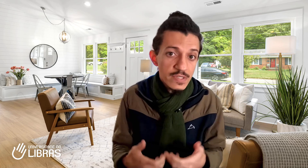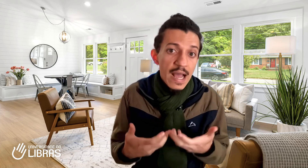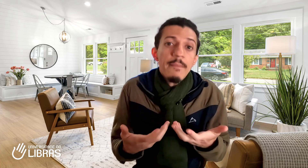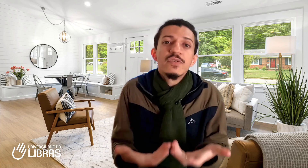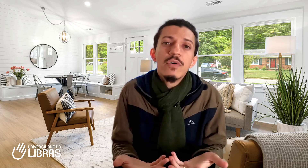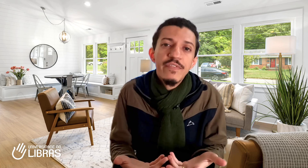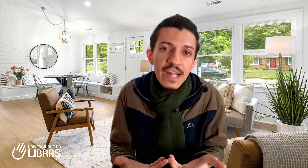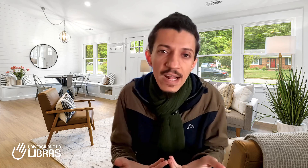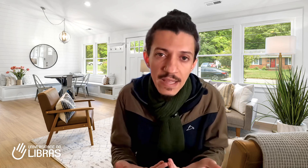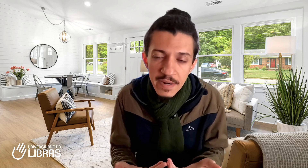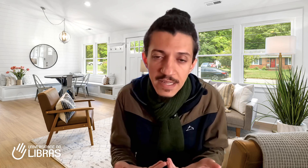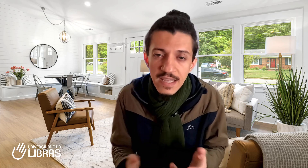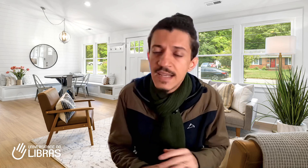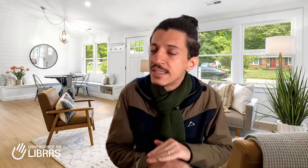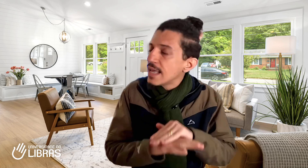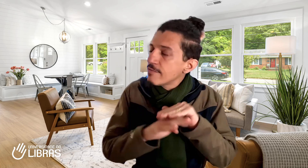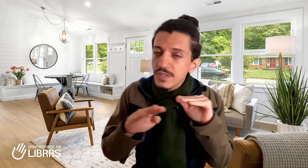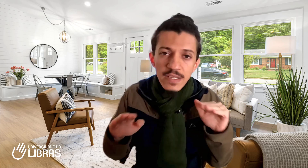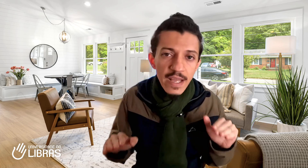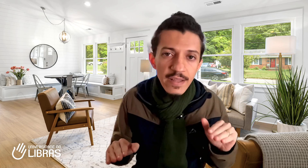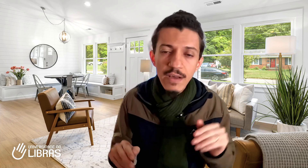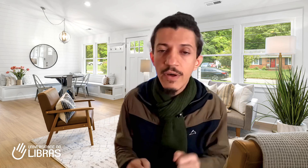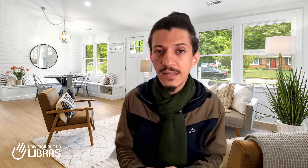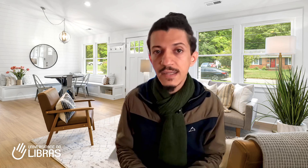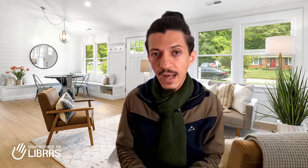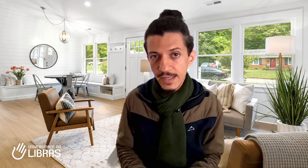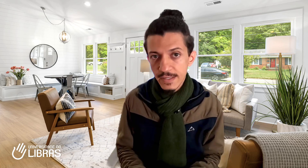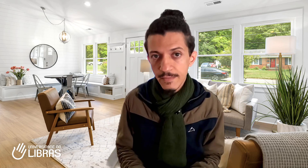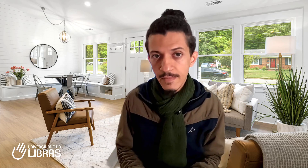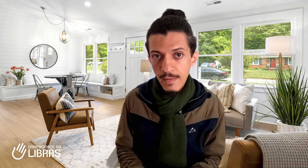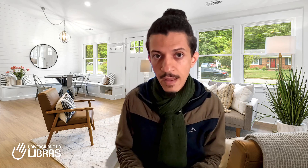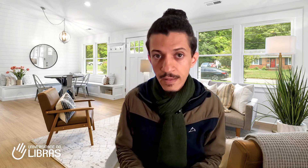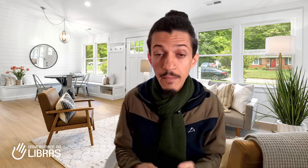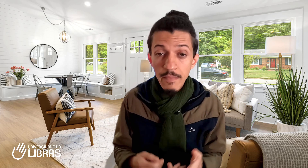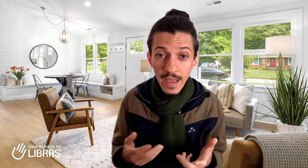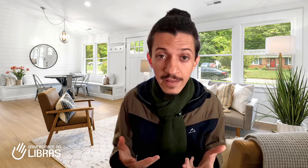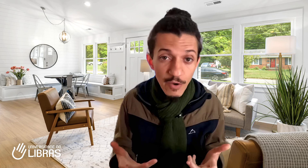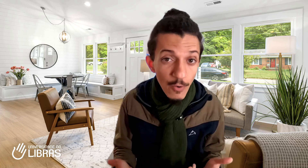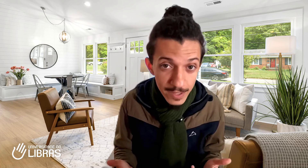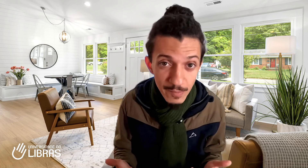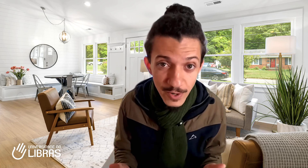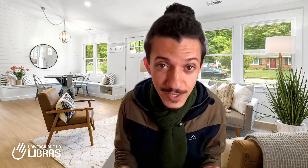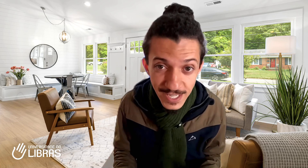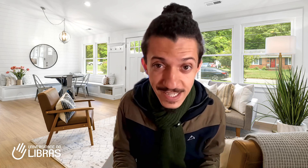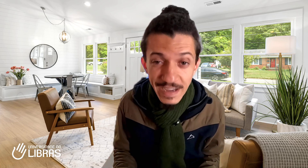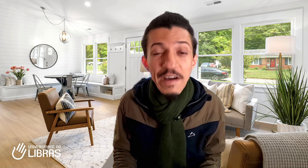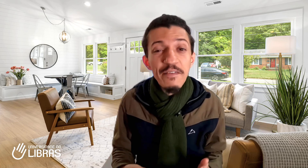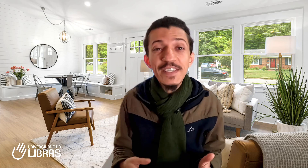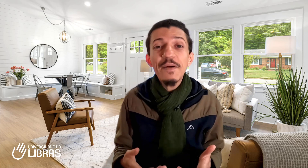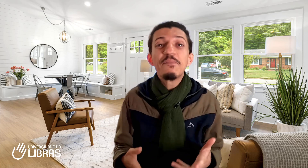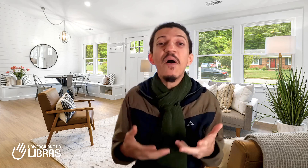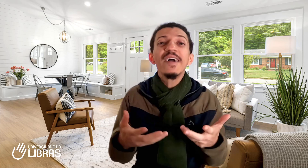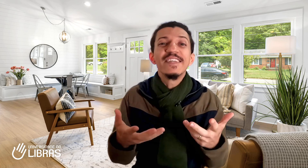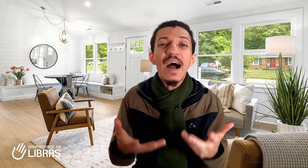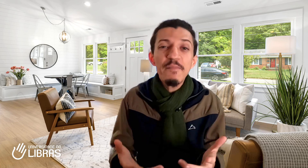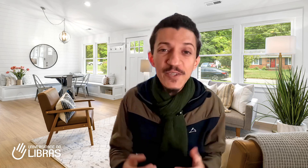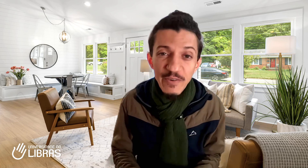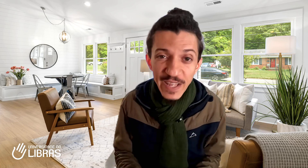absorver a Libras sem você ter que decorar sinais. Também tem uma outra boa notícia, você pode absorver a